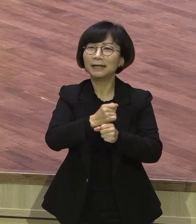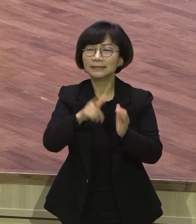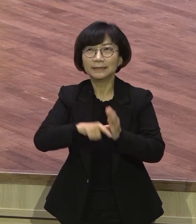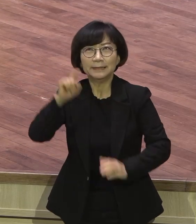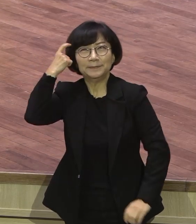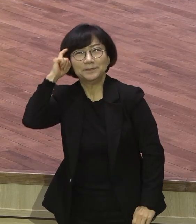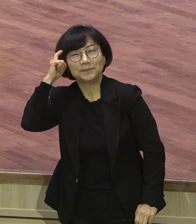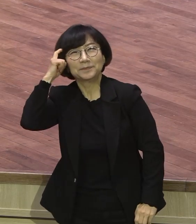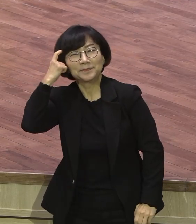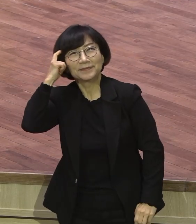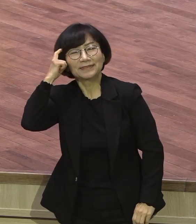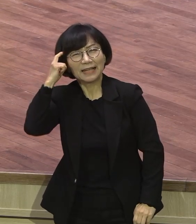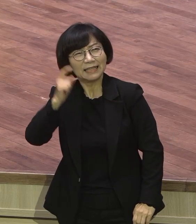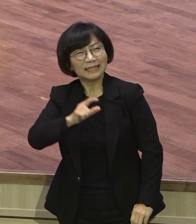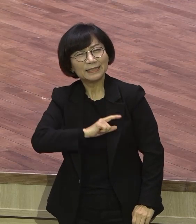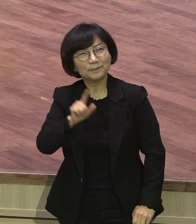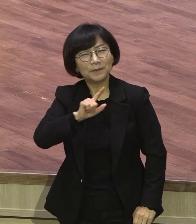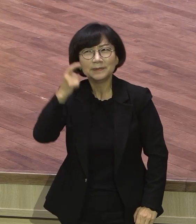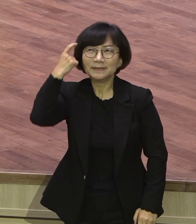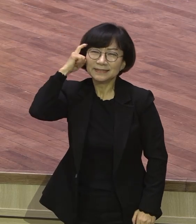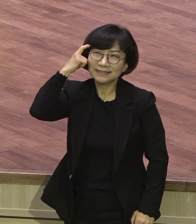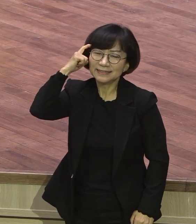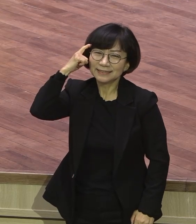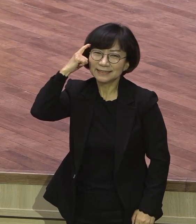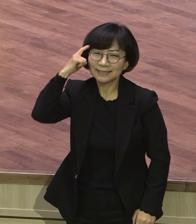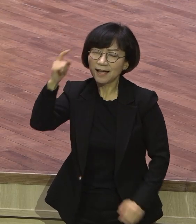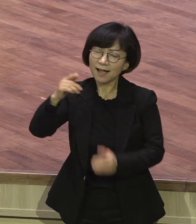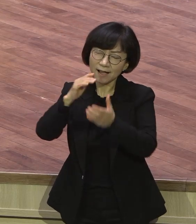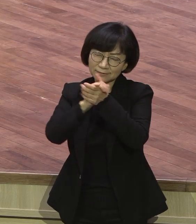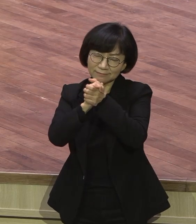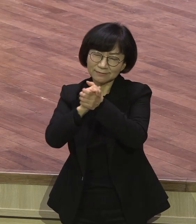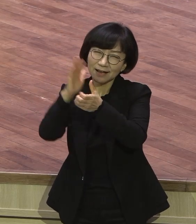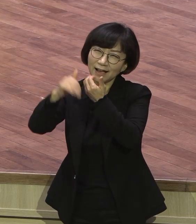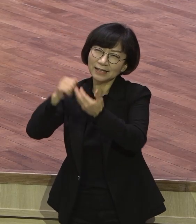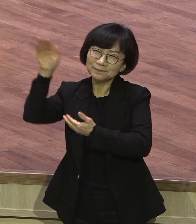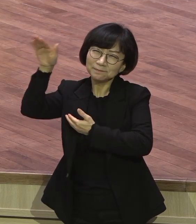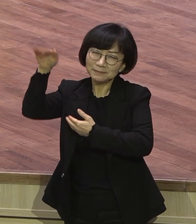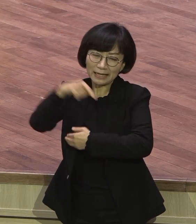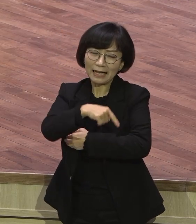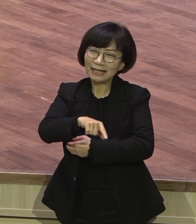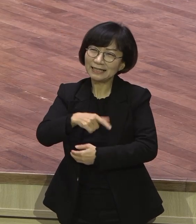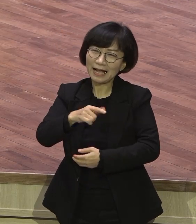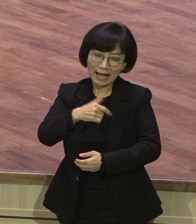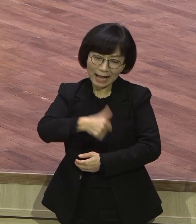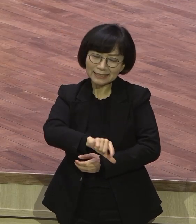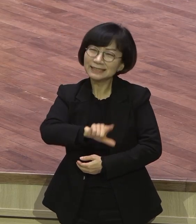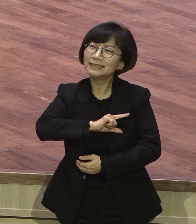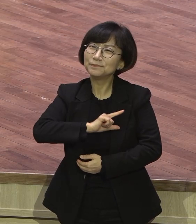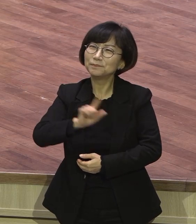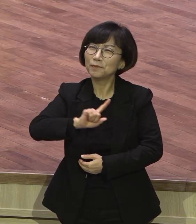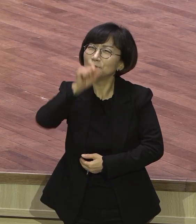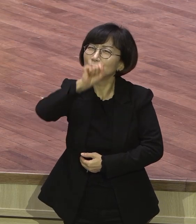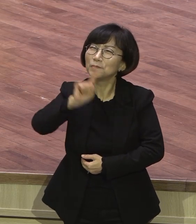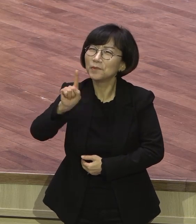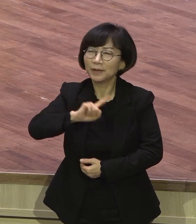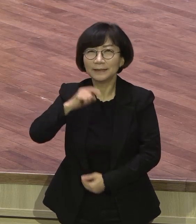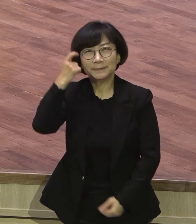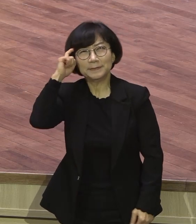몰라요. 출근하면 기도하면서 뭐라고 이름을 짓지. 내가 이름을 지어야 되는데 뭐라고 짓지.